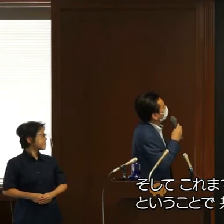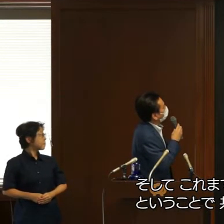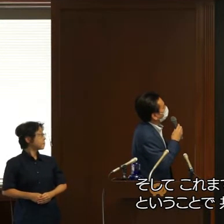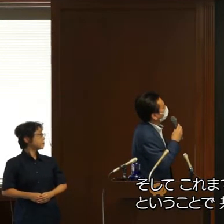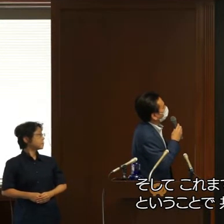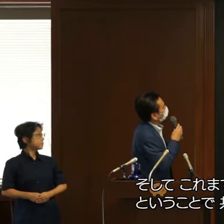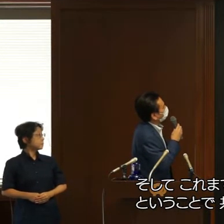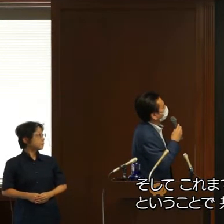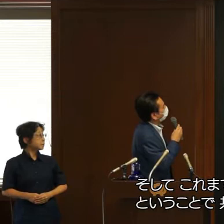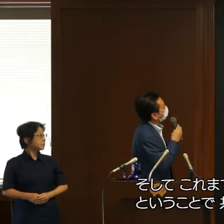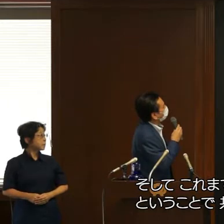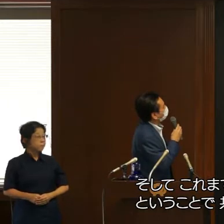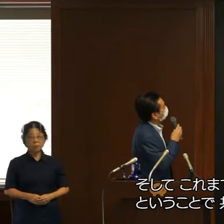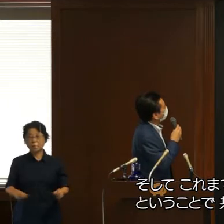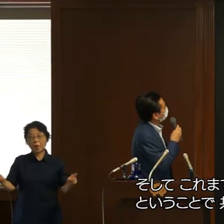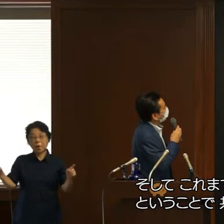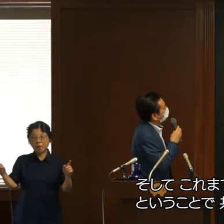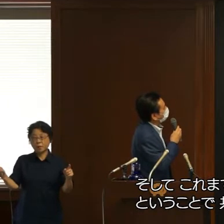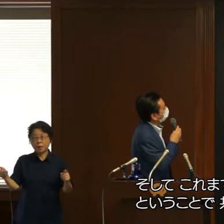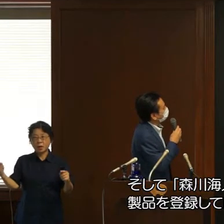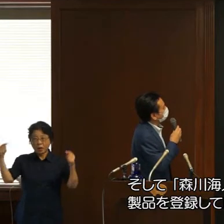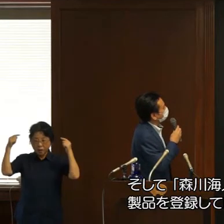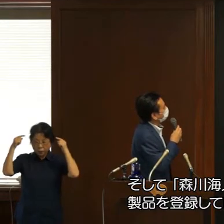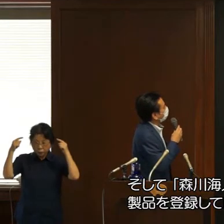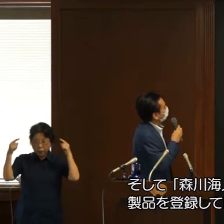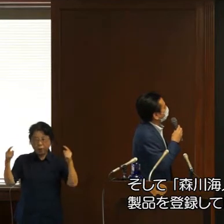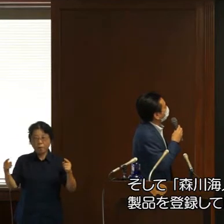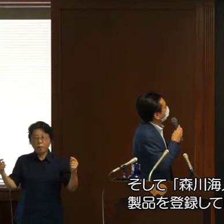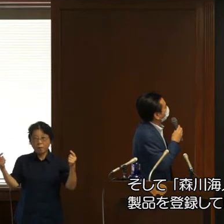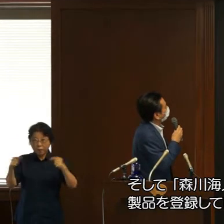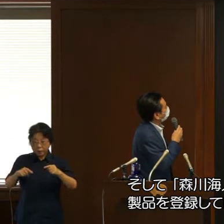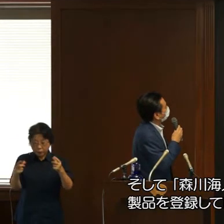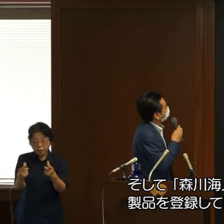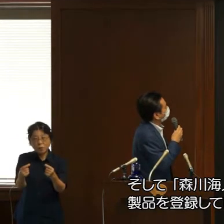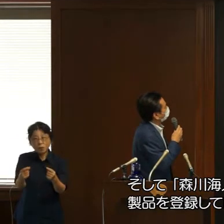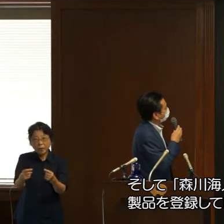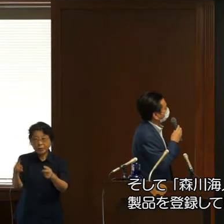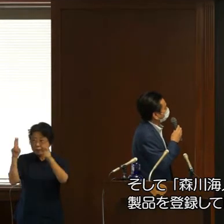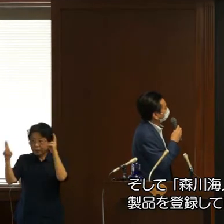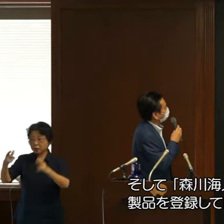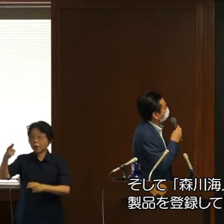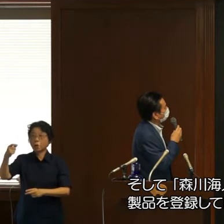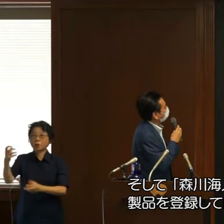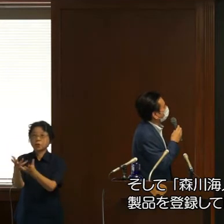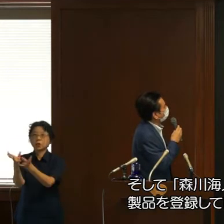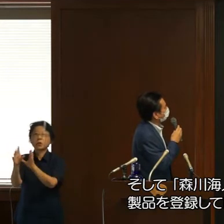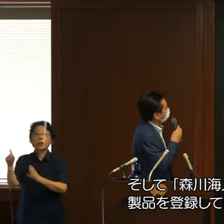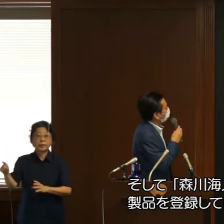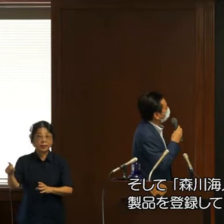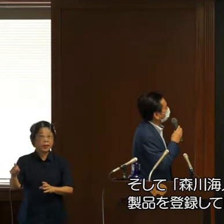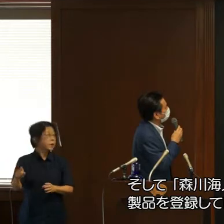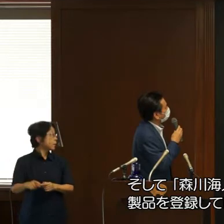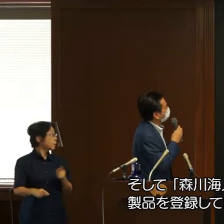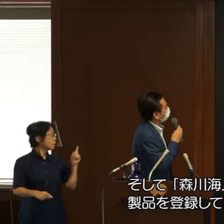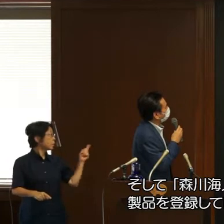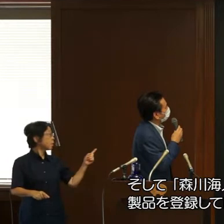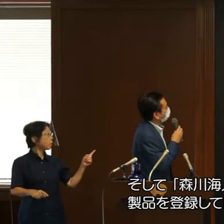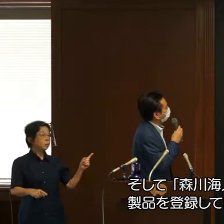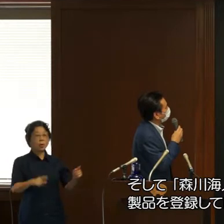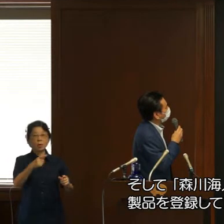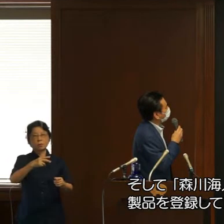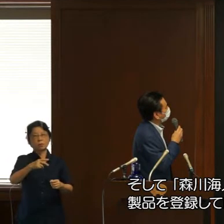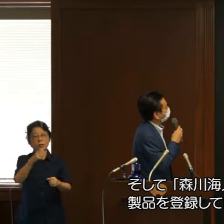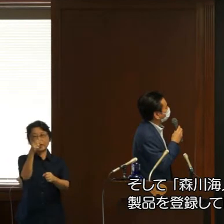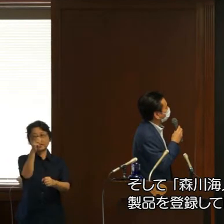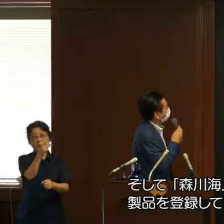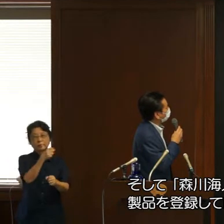で共感企業が60団体、そして森川街道プロダクトという製品ですね、製品を登録